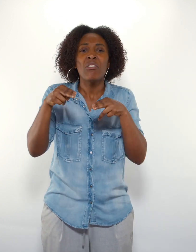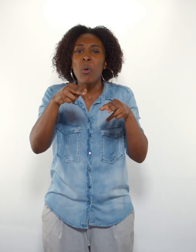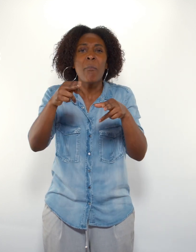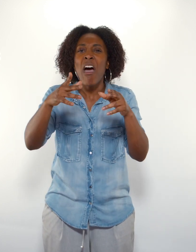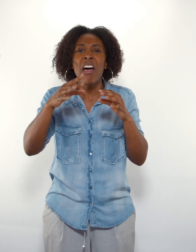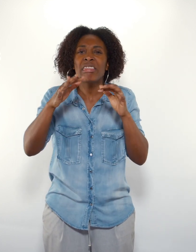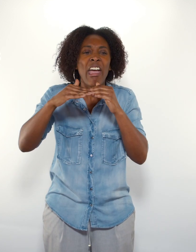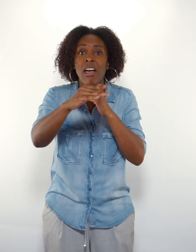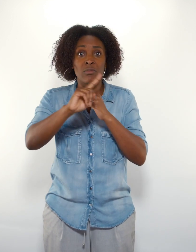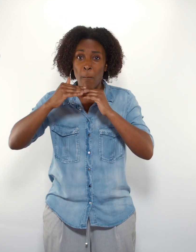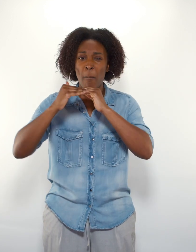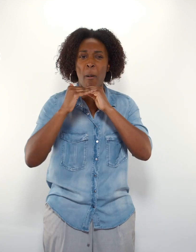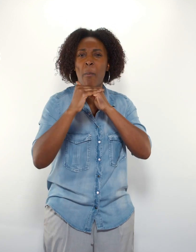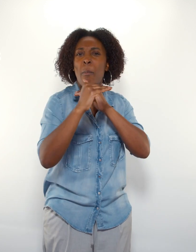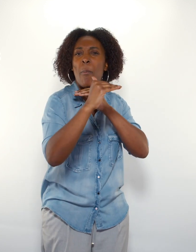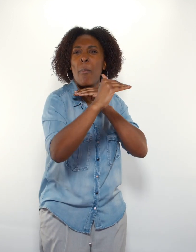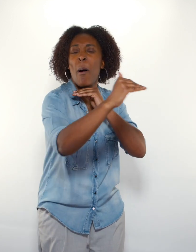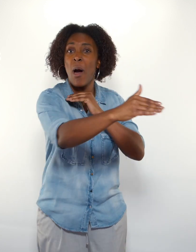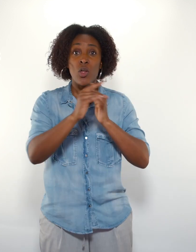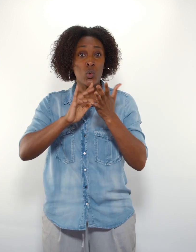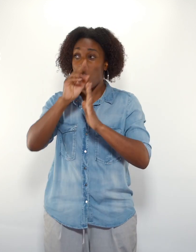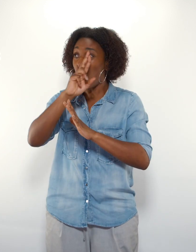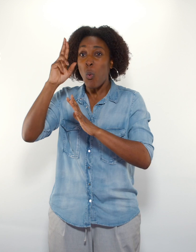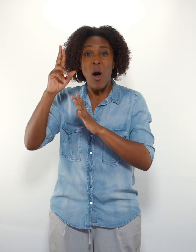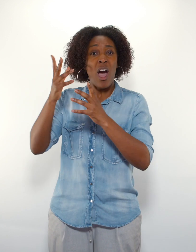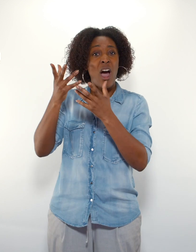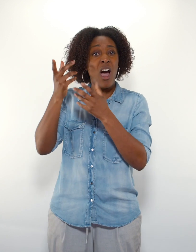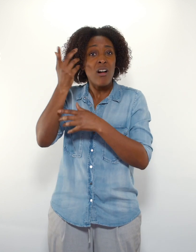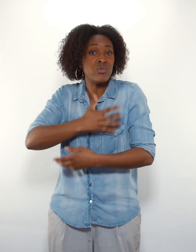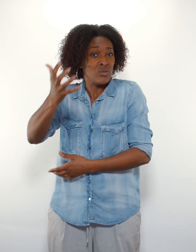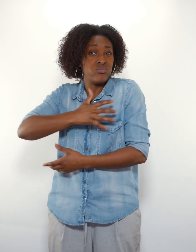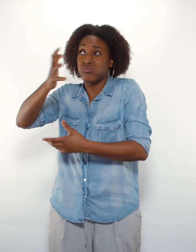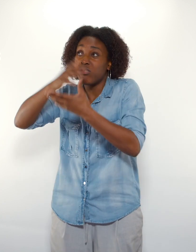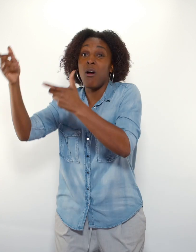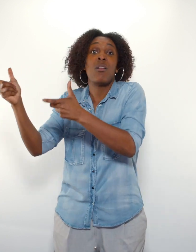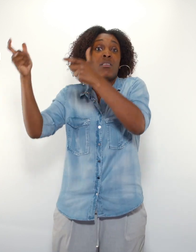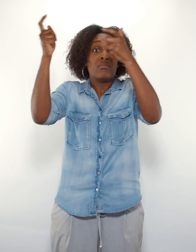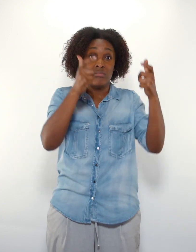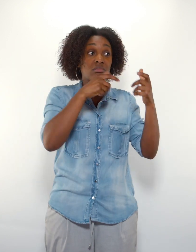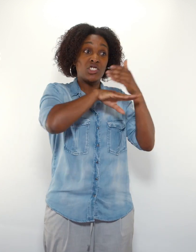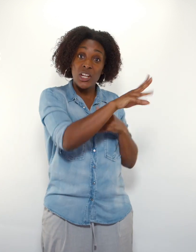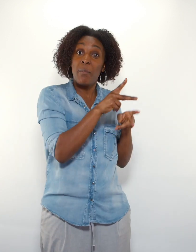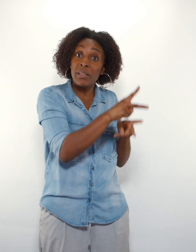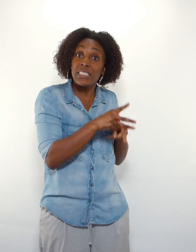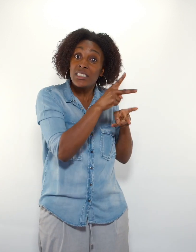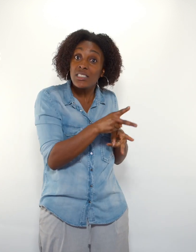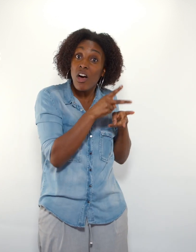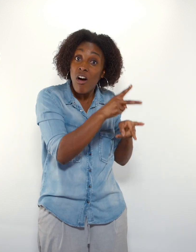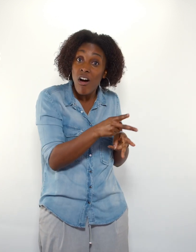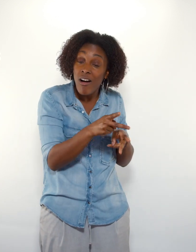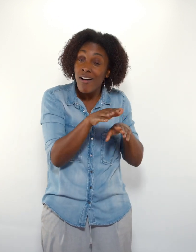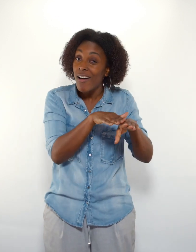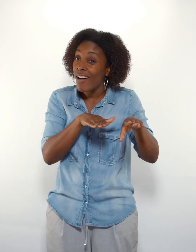palais, et tout ce qui est avec le roi vient chez cet homme, chez ce paysan.